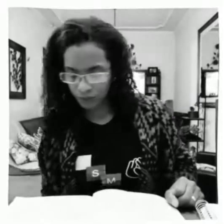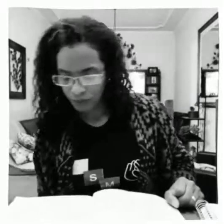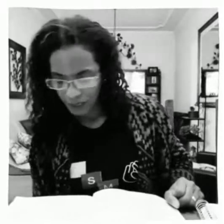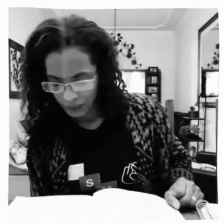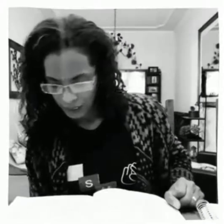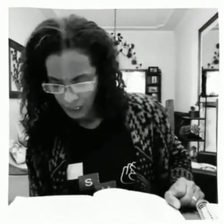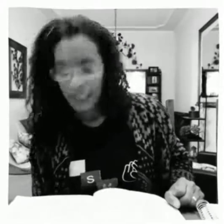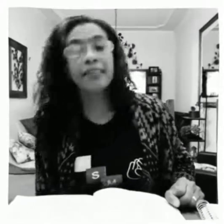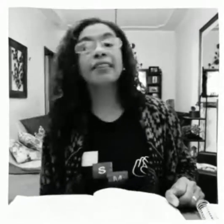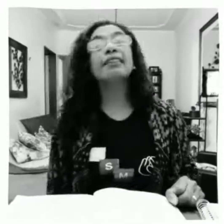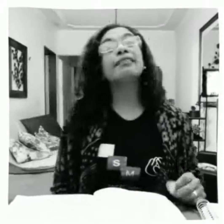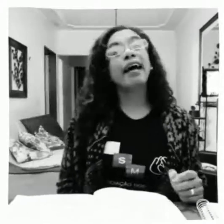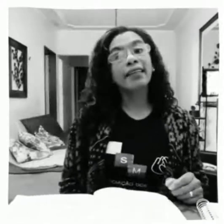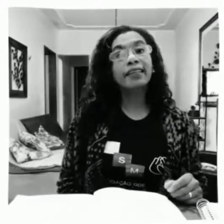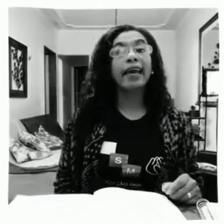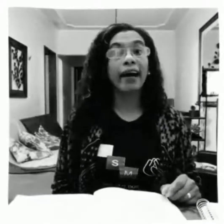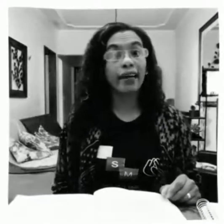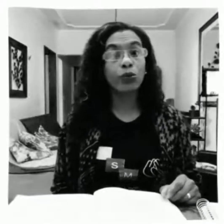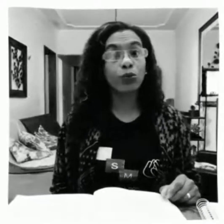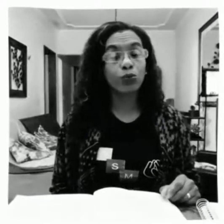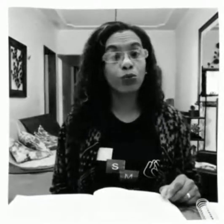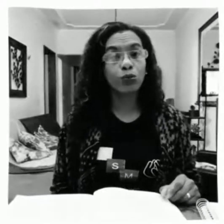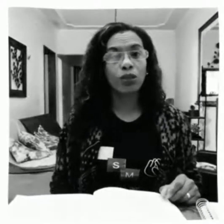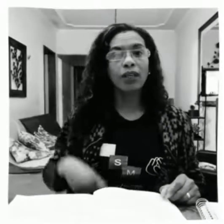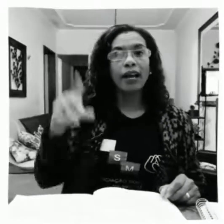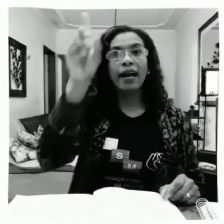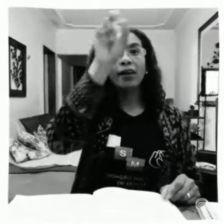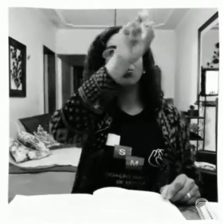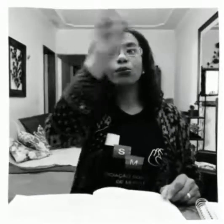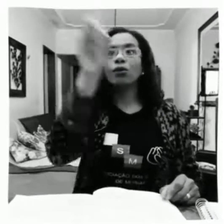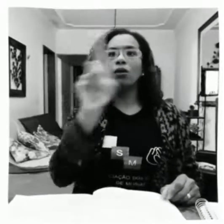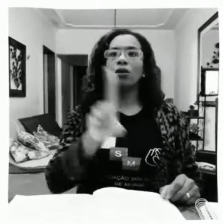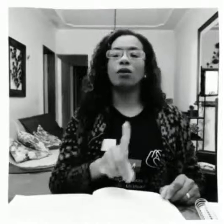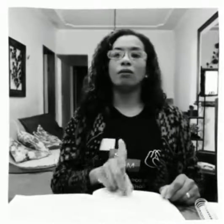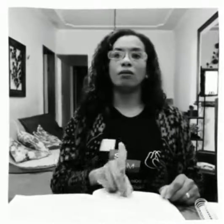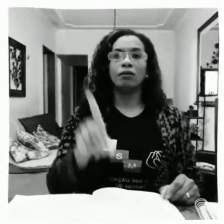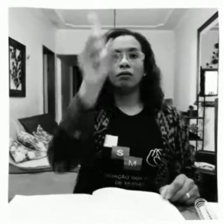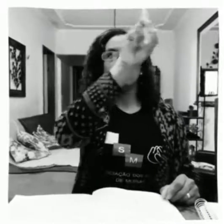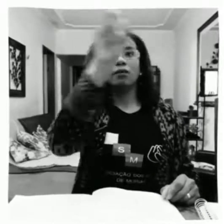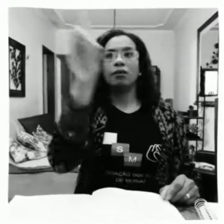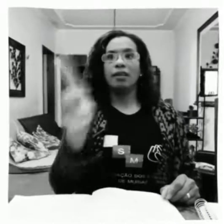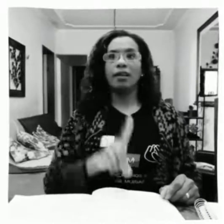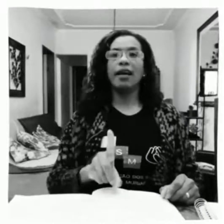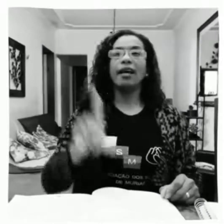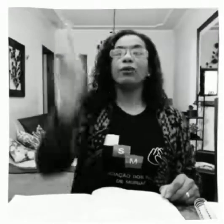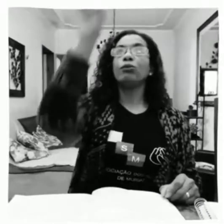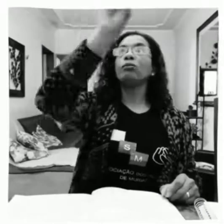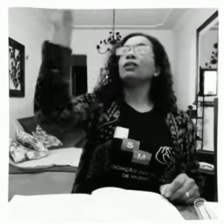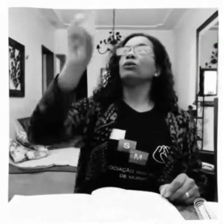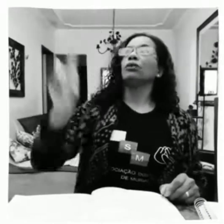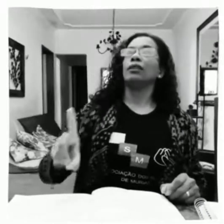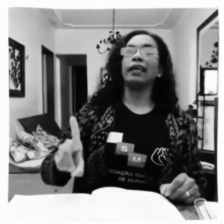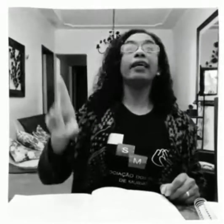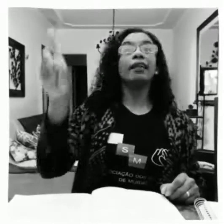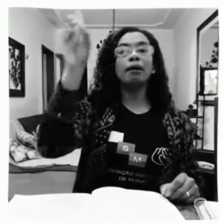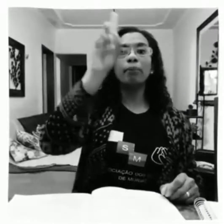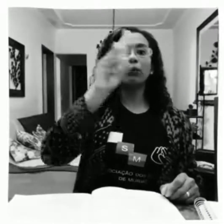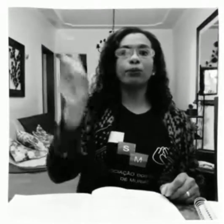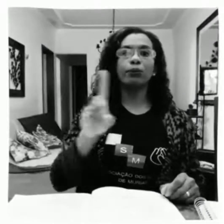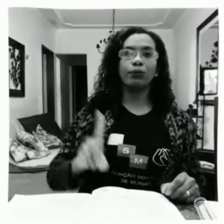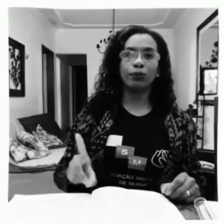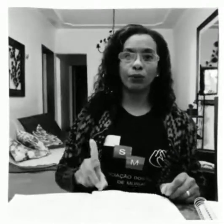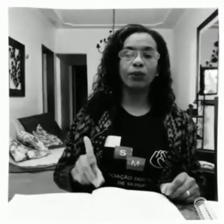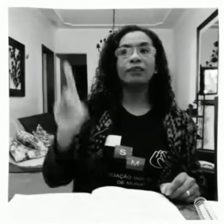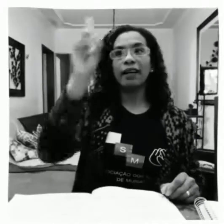reto. Em zigue-zague, que é raio. Raio, ó. Raio, que é